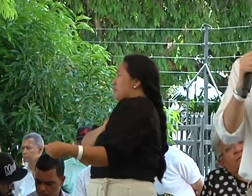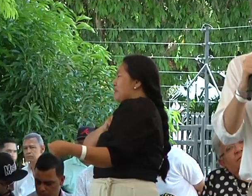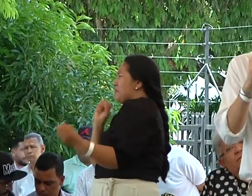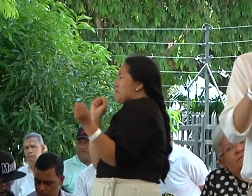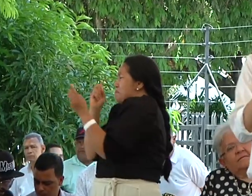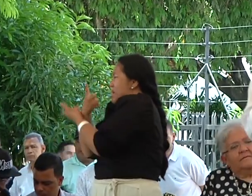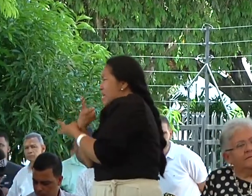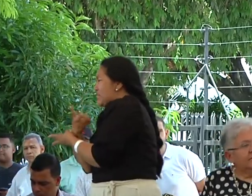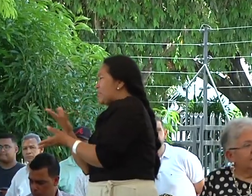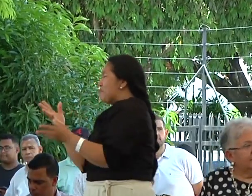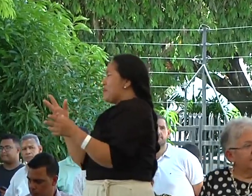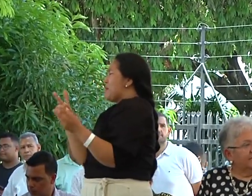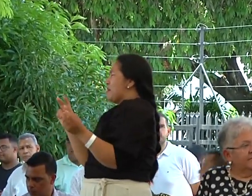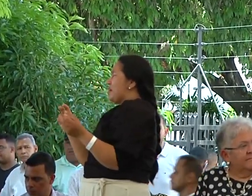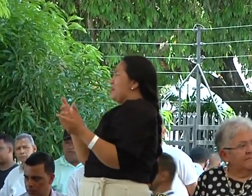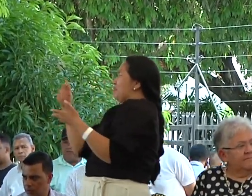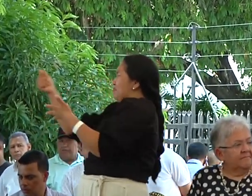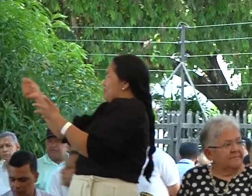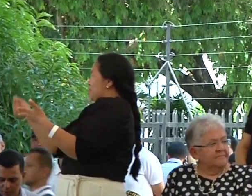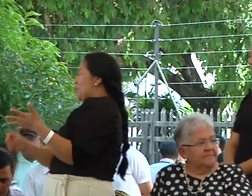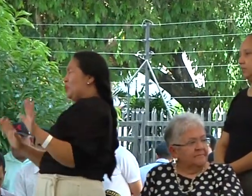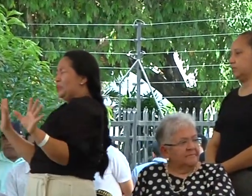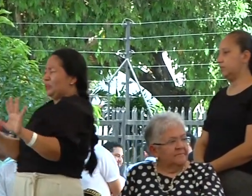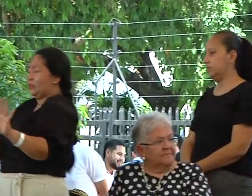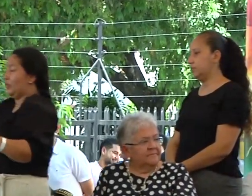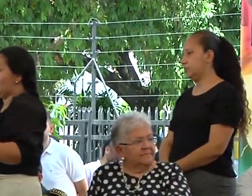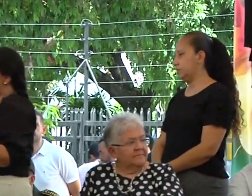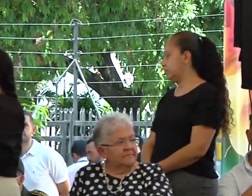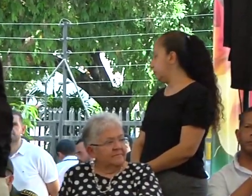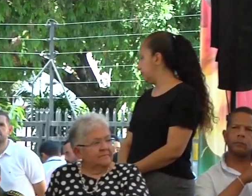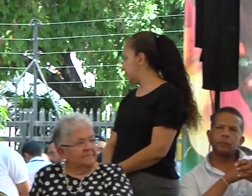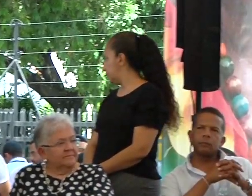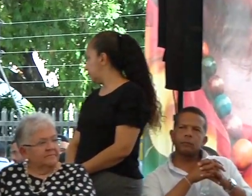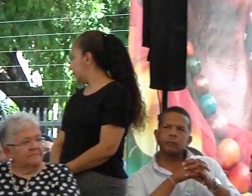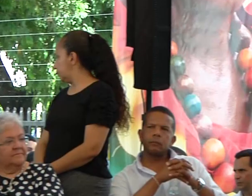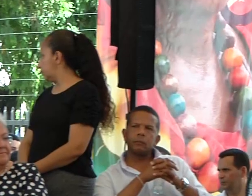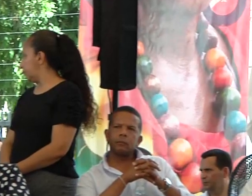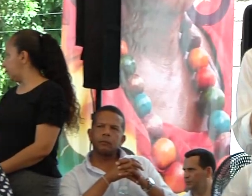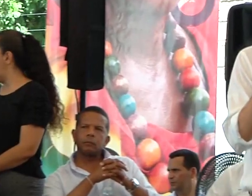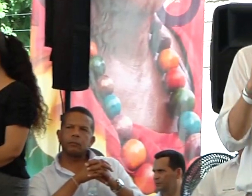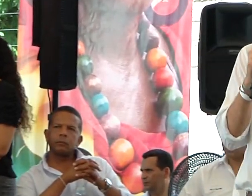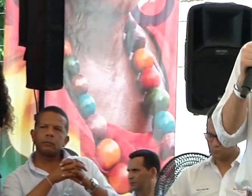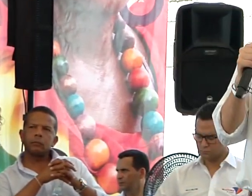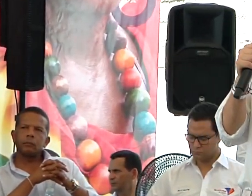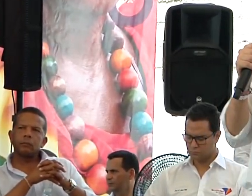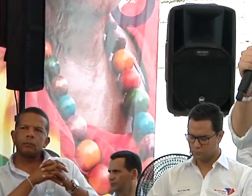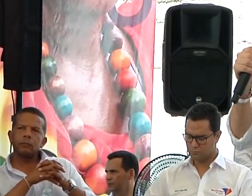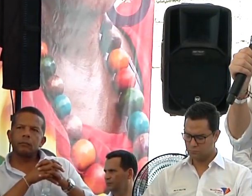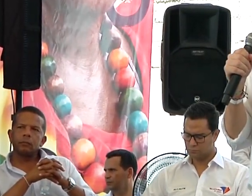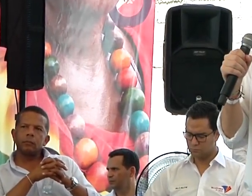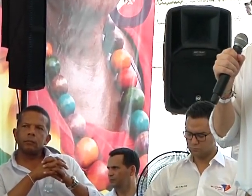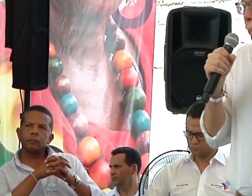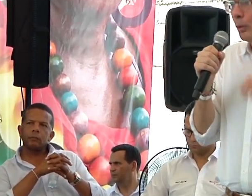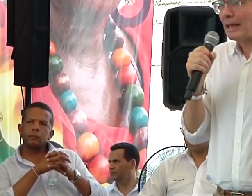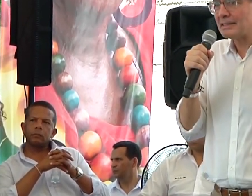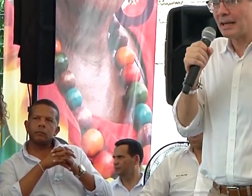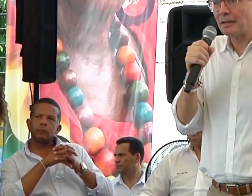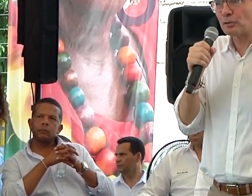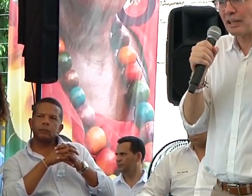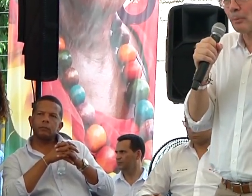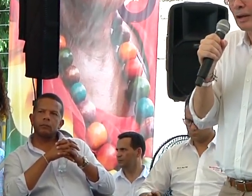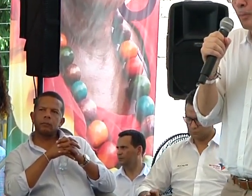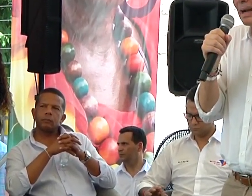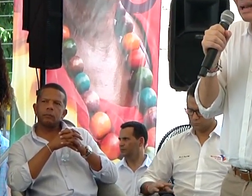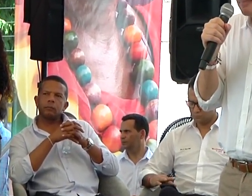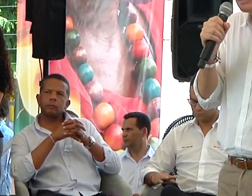La paz, esa utopía necesaria, se tiene que construir aquí y que irradia todo el país. Lo voy a decir